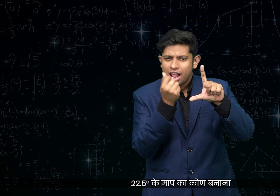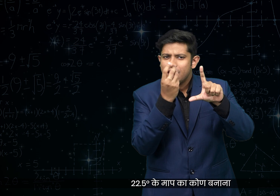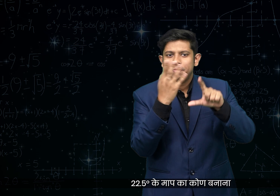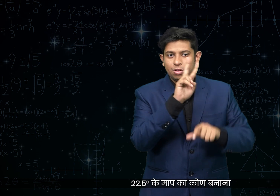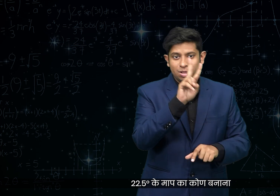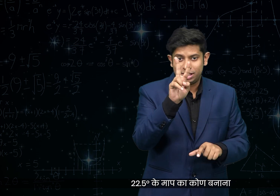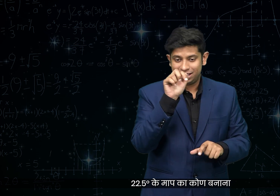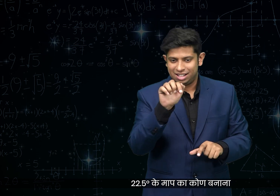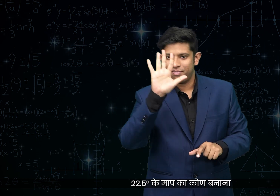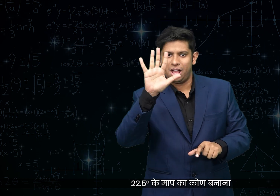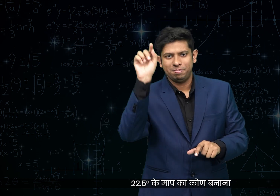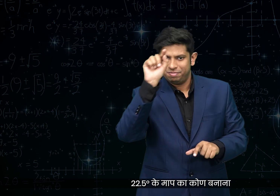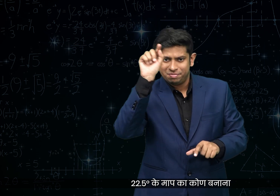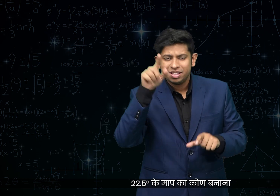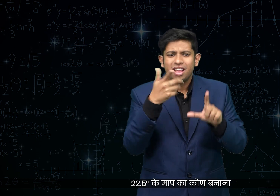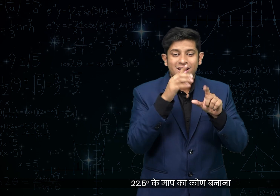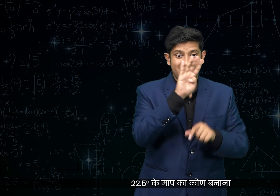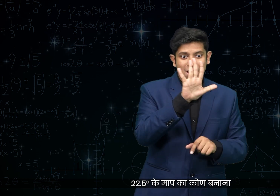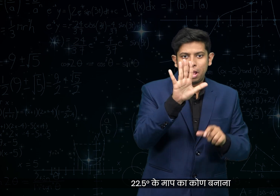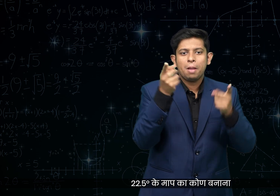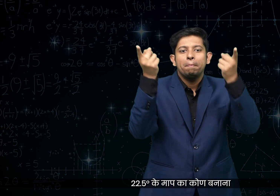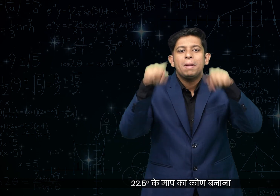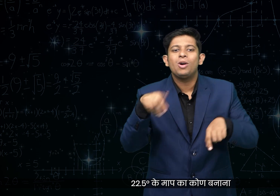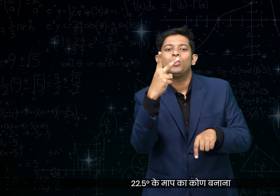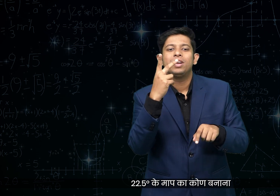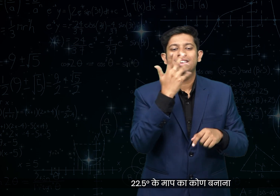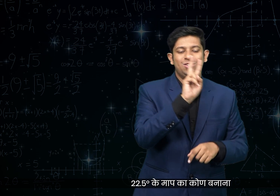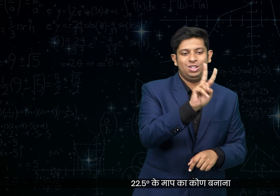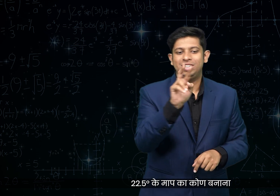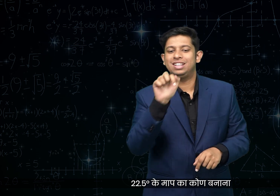22.5 डिग्री के माप का कोण बनाना।